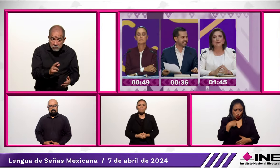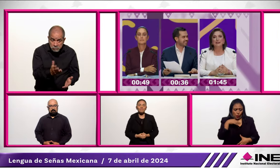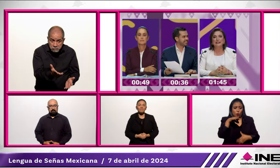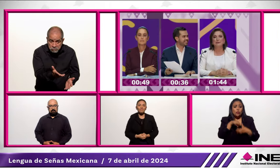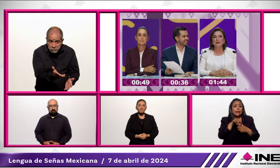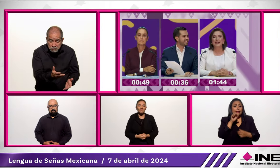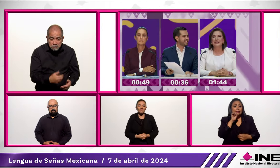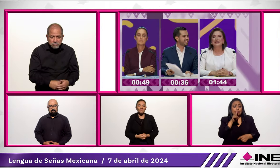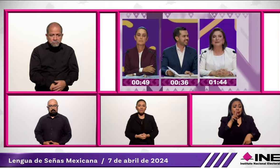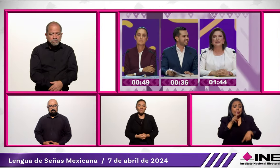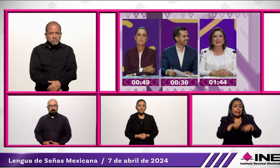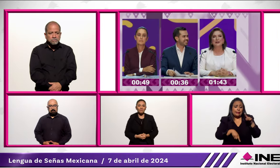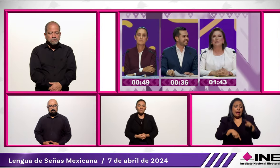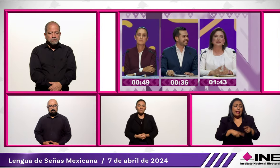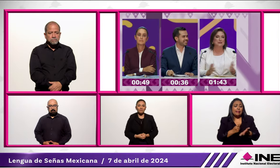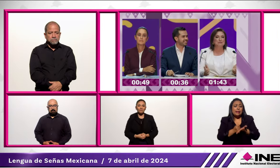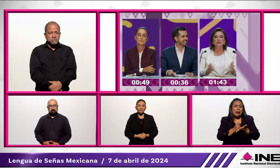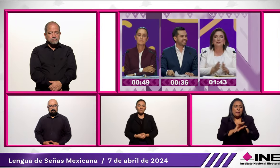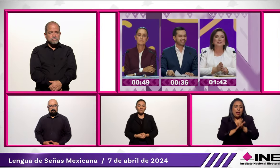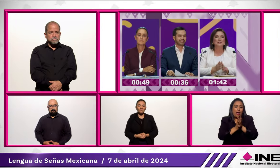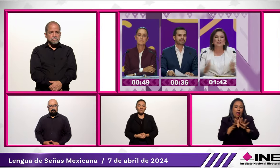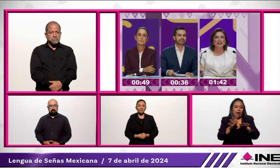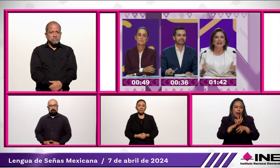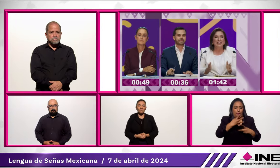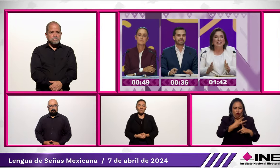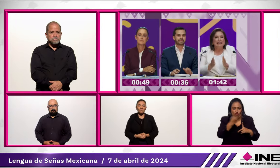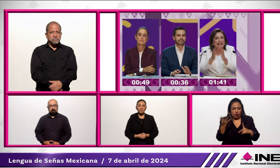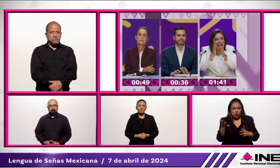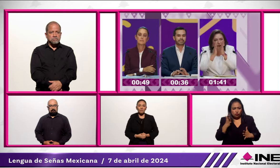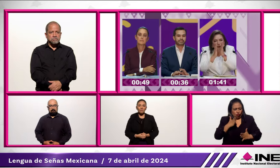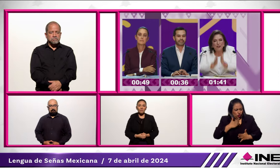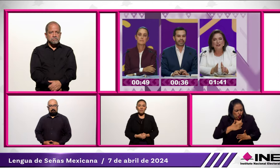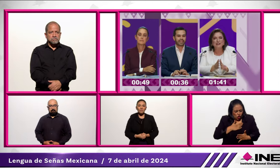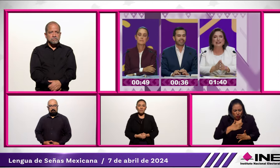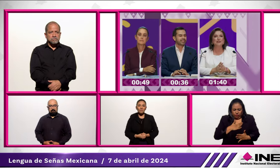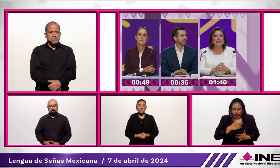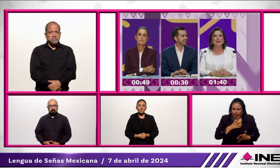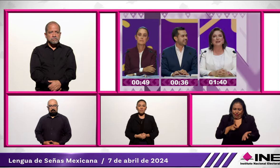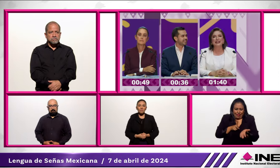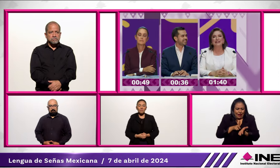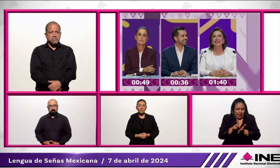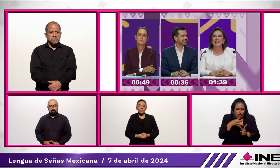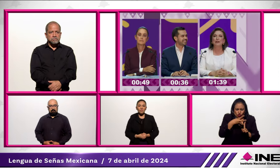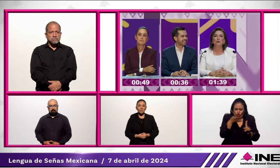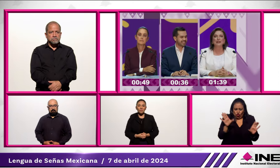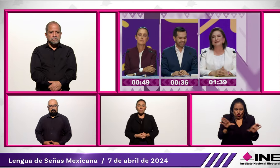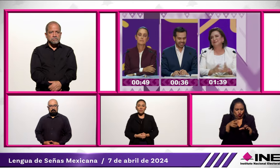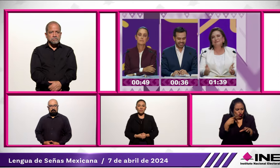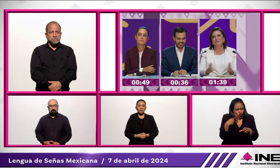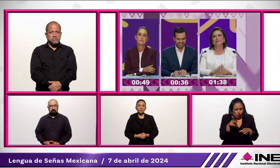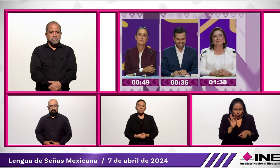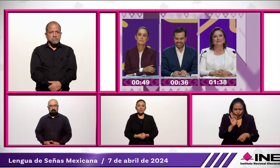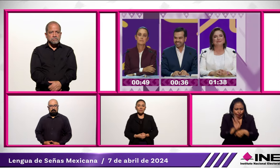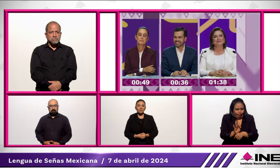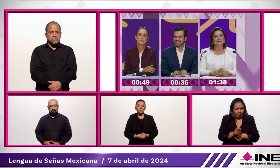a favor de que se prohibieran las terapias de reconversión. Yo estoy con todos los derechos de la comunidad LGBTIQ+.